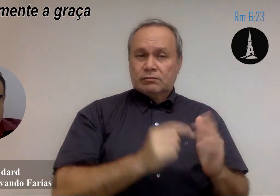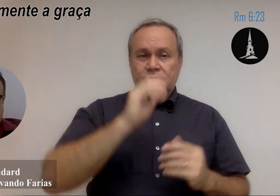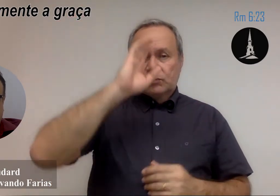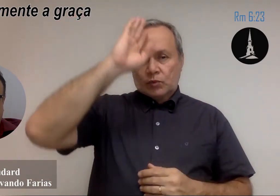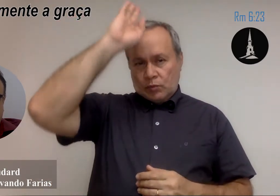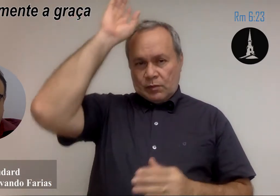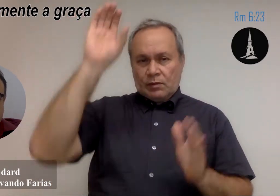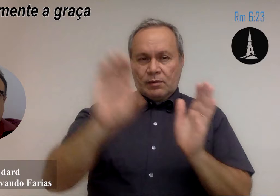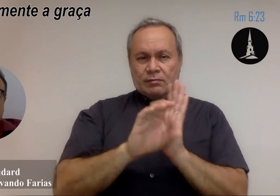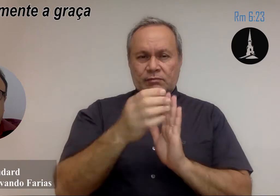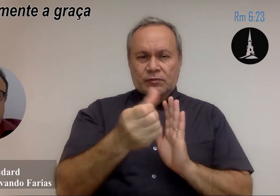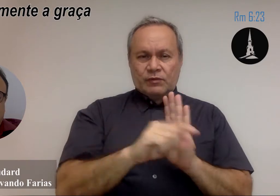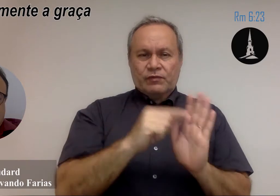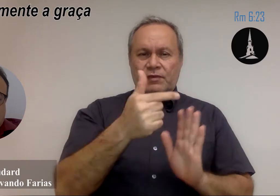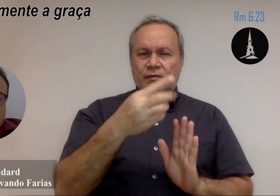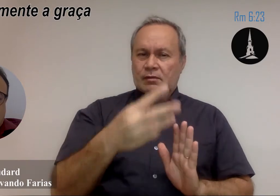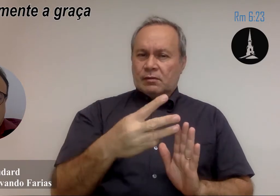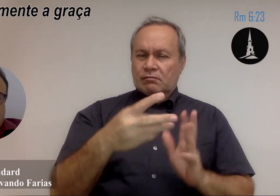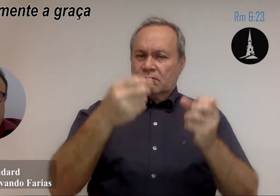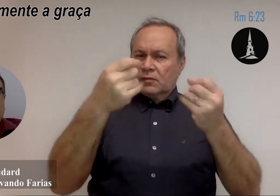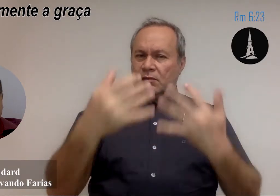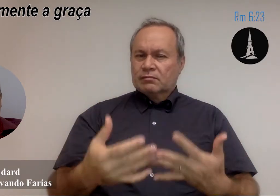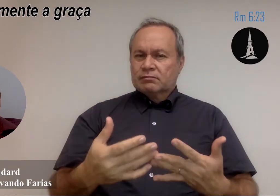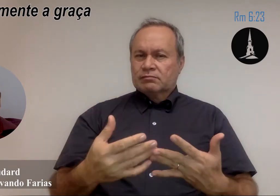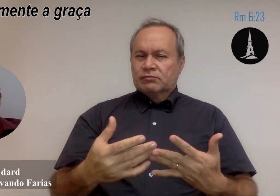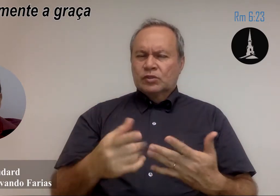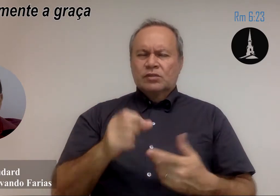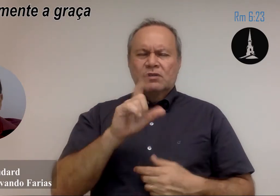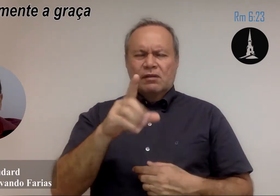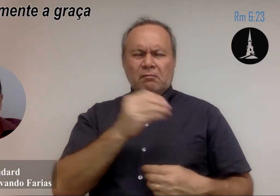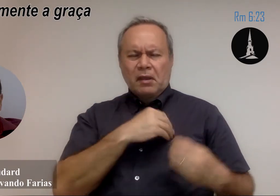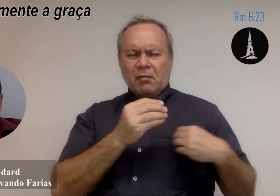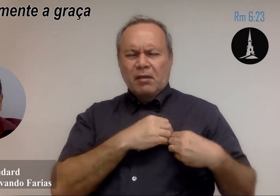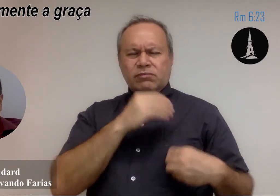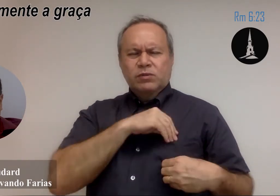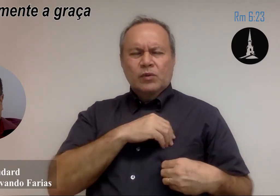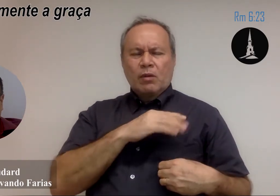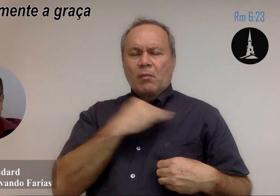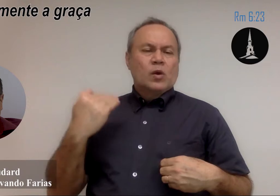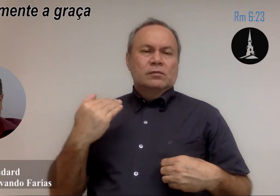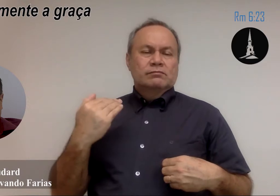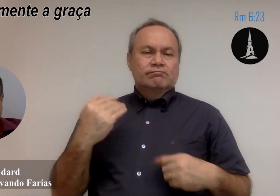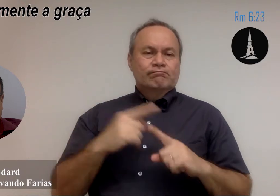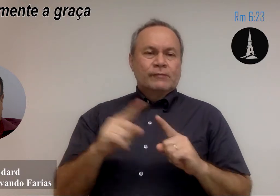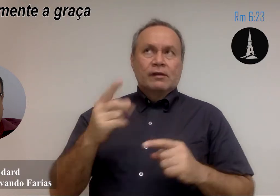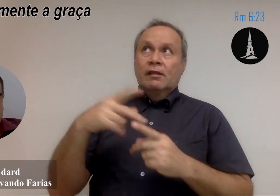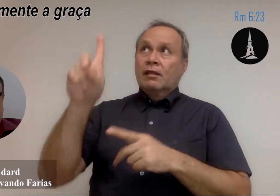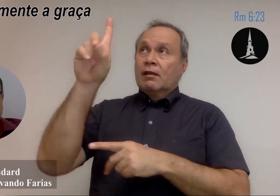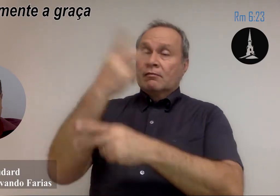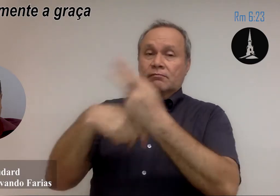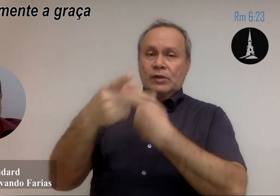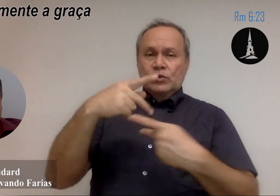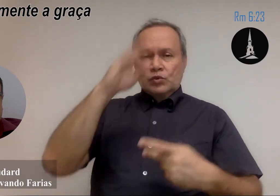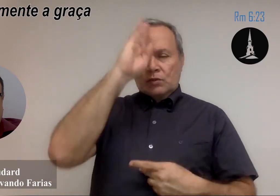capítulo 6, verso 23, o salário do pecado é a morte, mas o presente gratuito